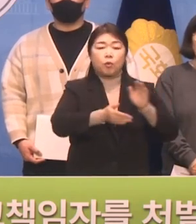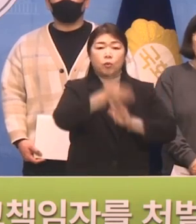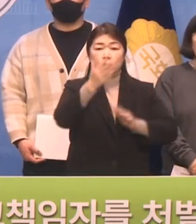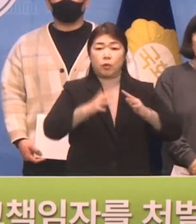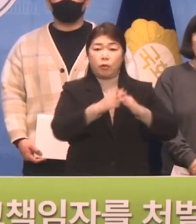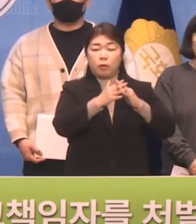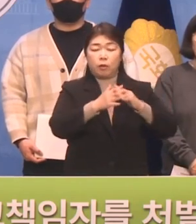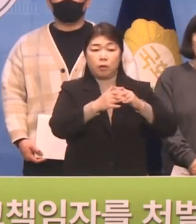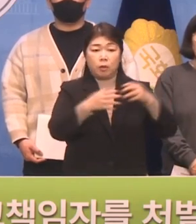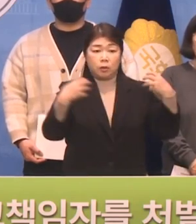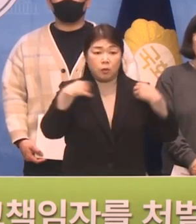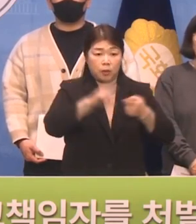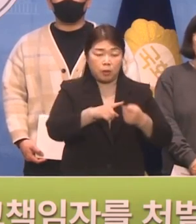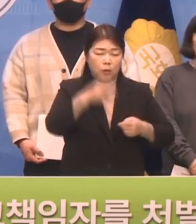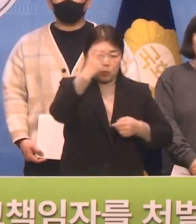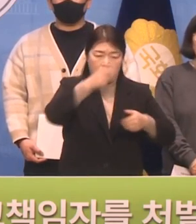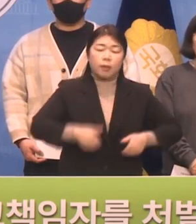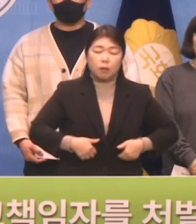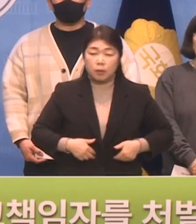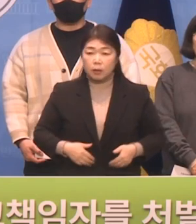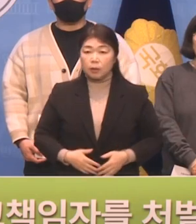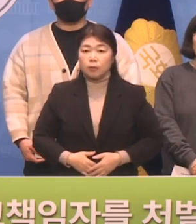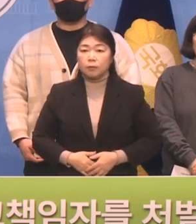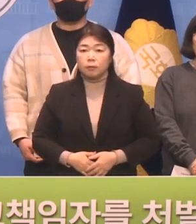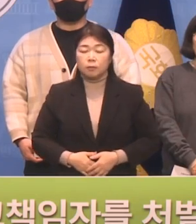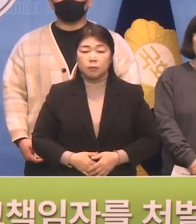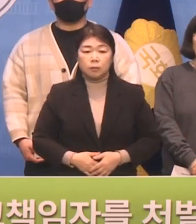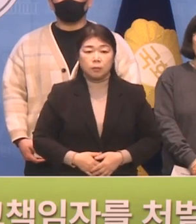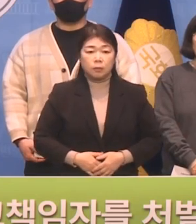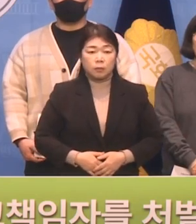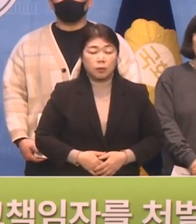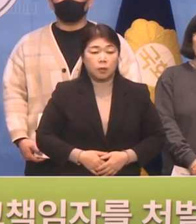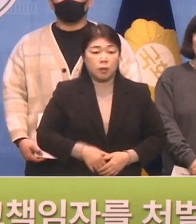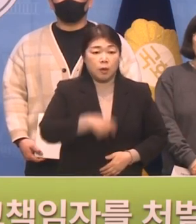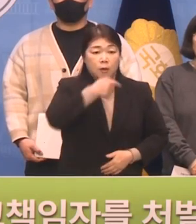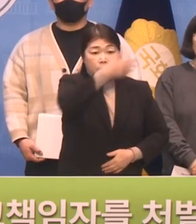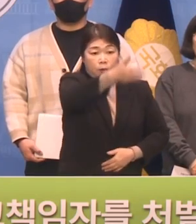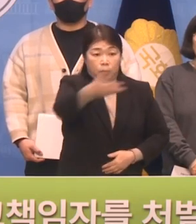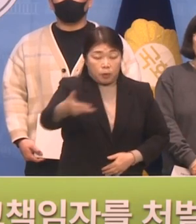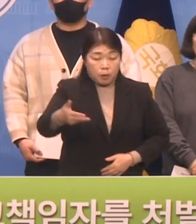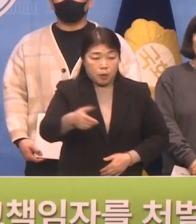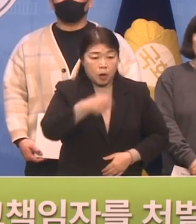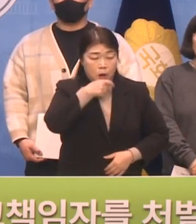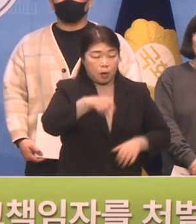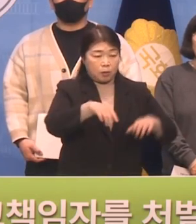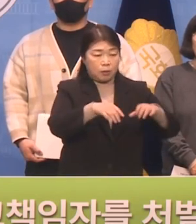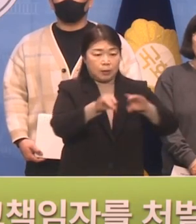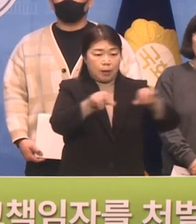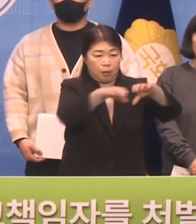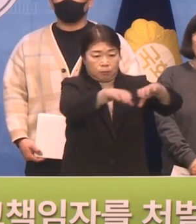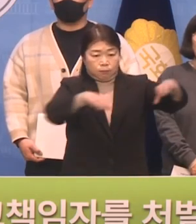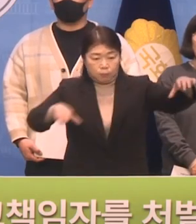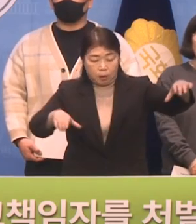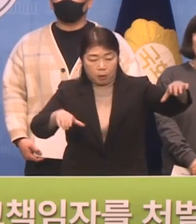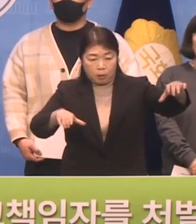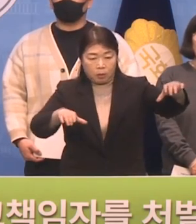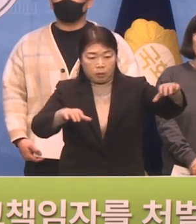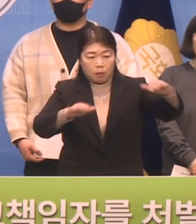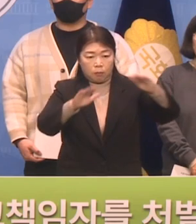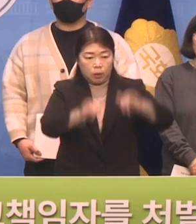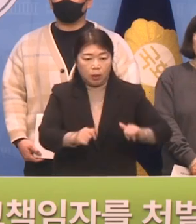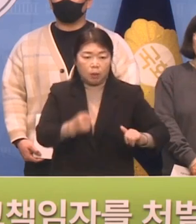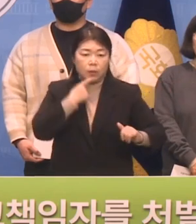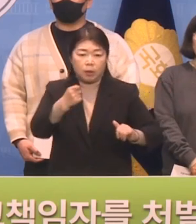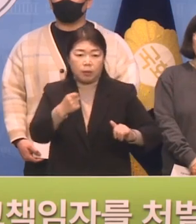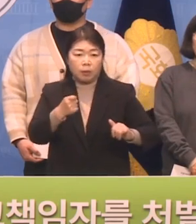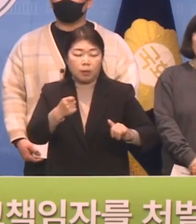행복도시건설청에 대한 조사가 필요합니다. 제방이 무너지기 시작하고서도 지하차도 침수 시작까지는 30분의